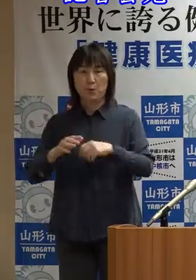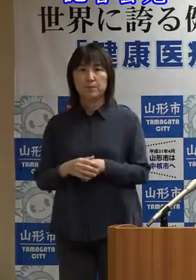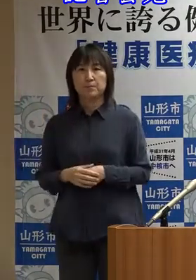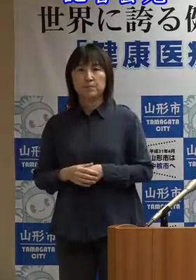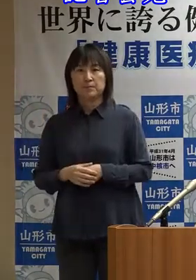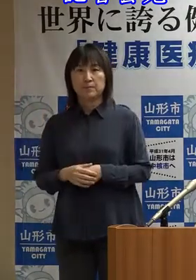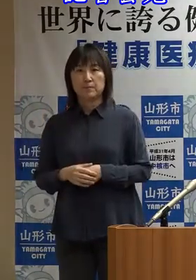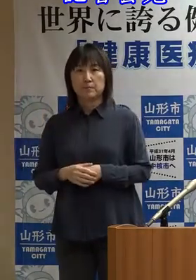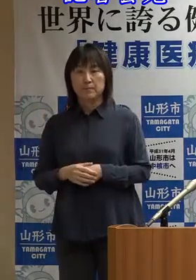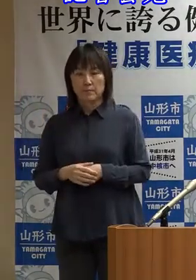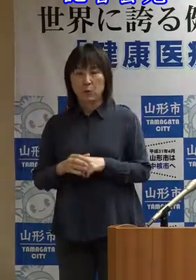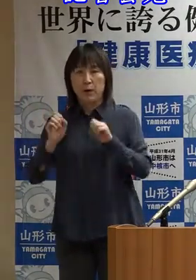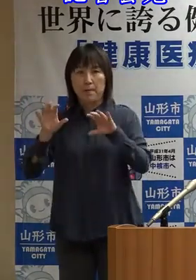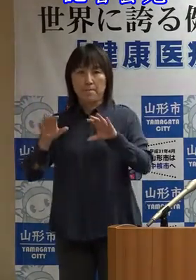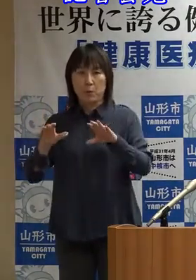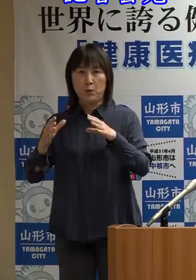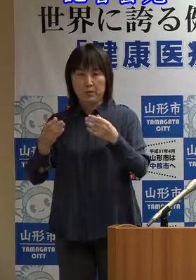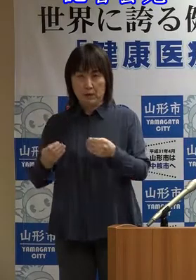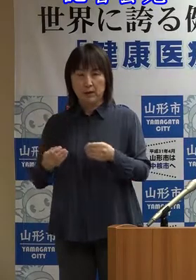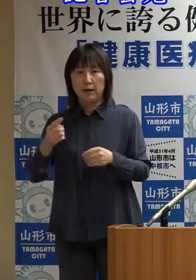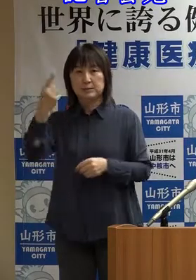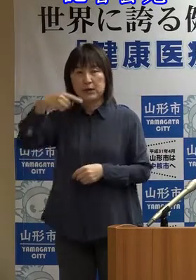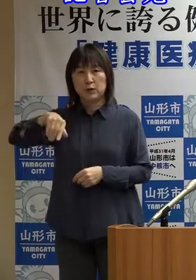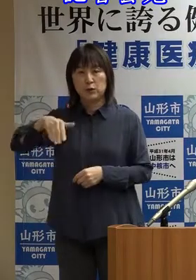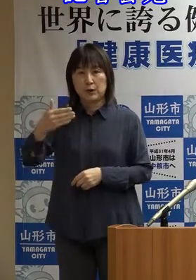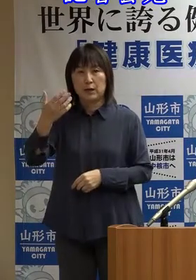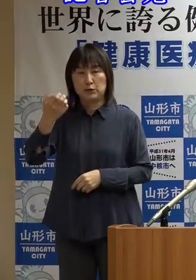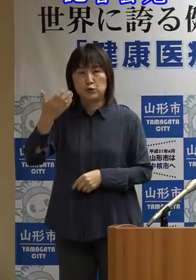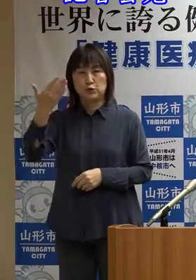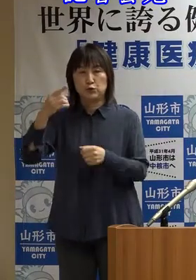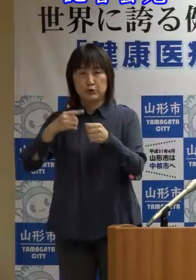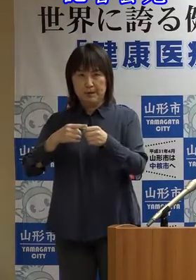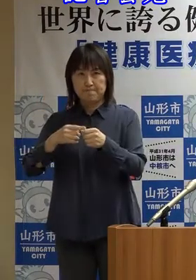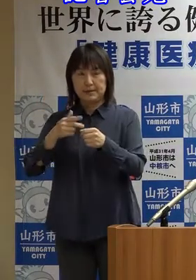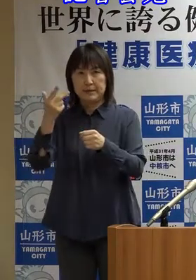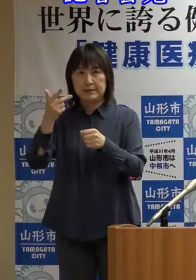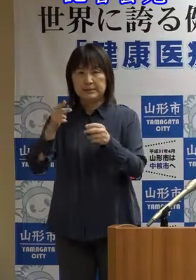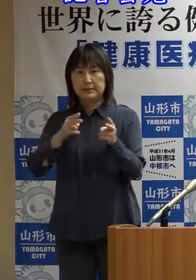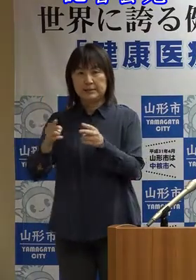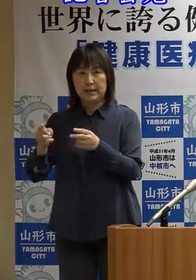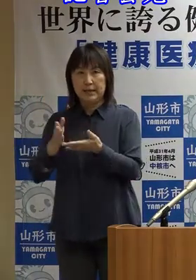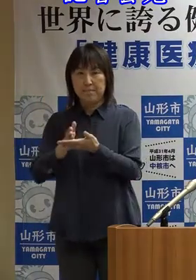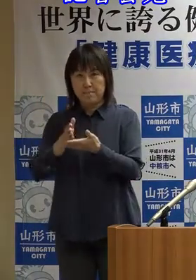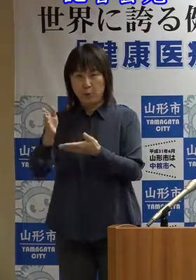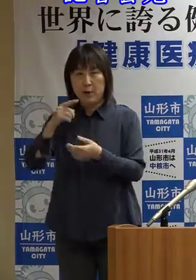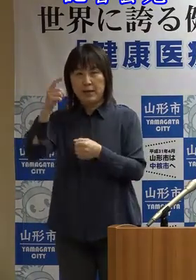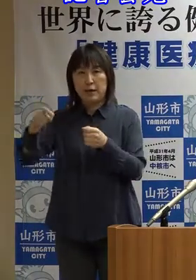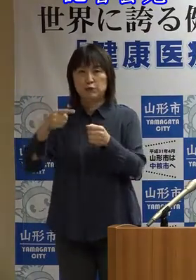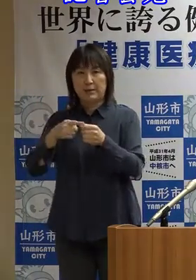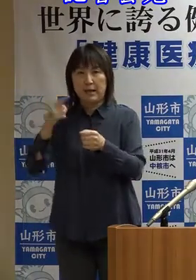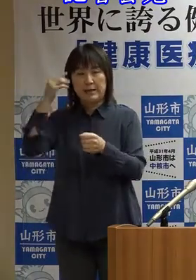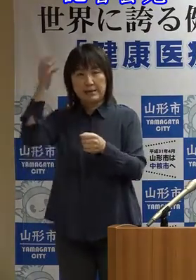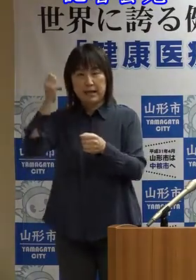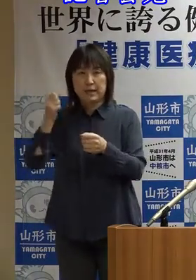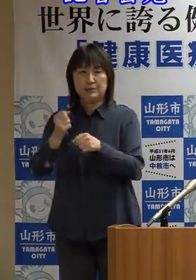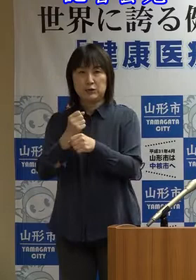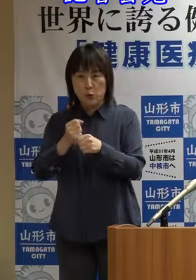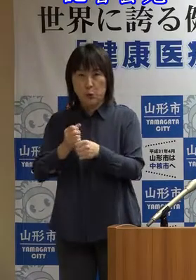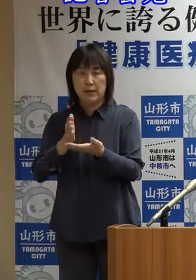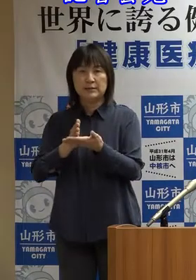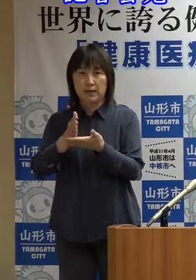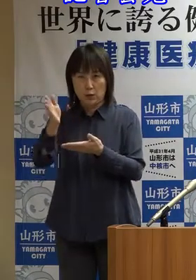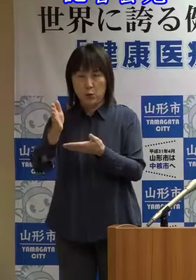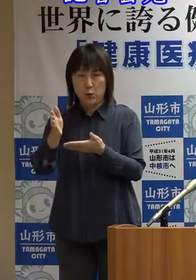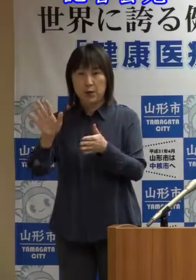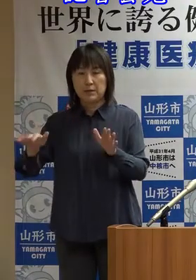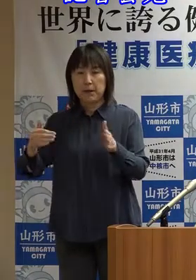ているところでありますが、1989年に市政施行100周年記念事業としてスタートをし、以